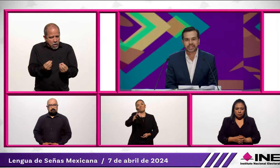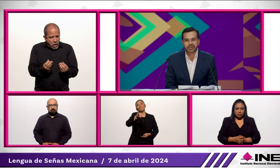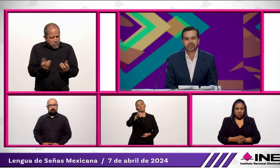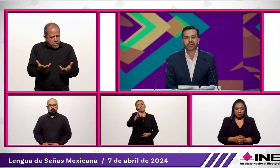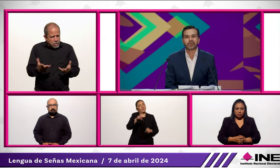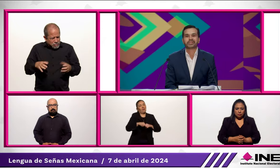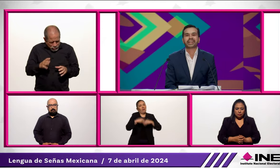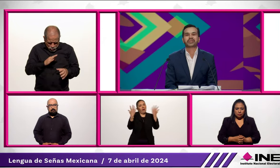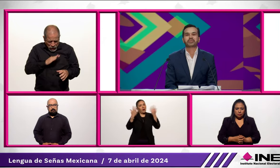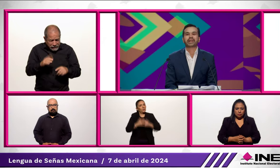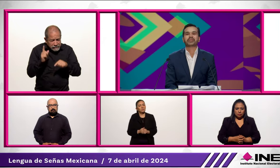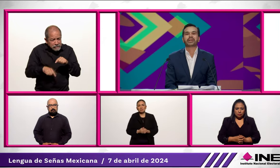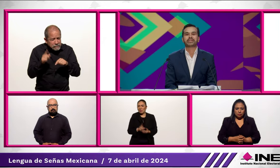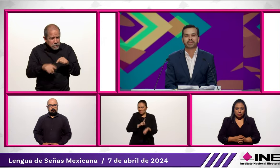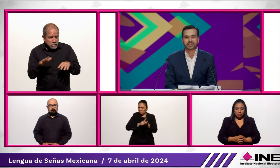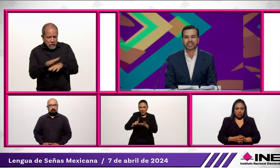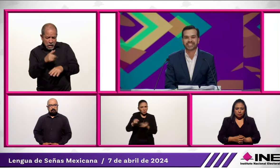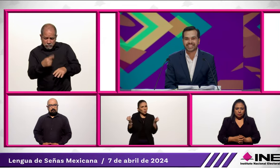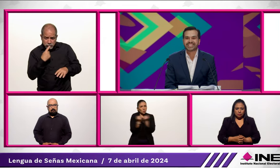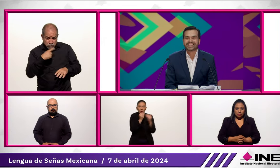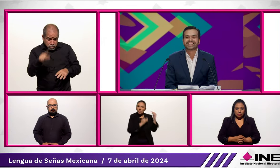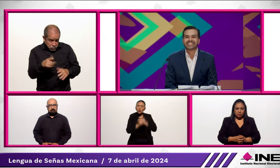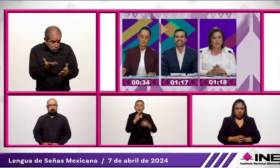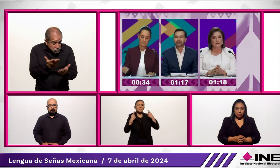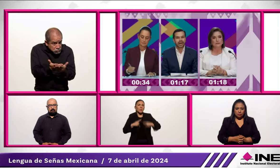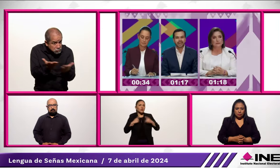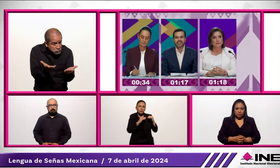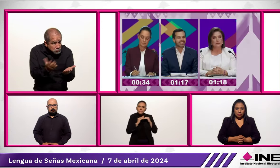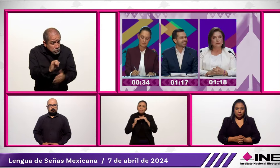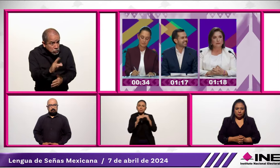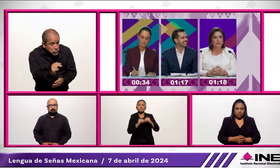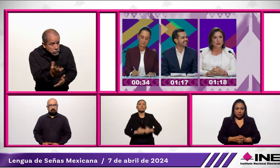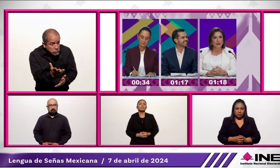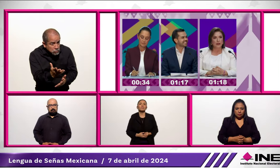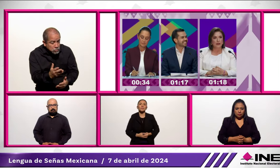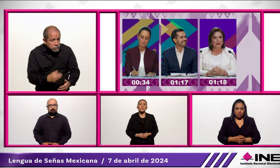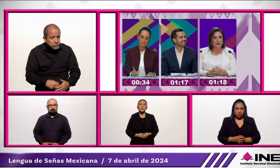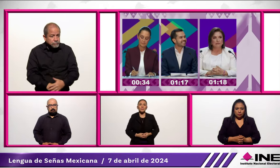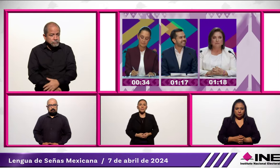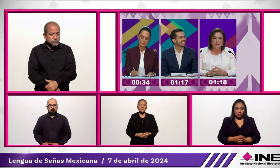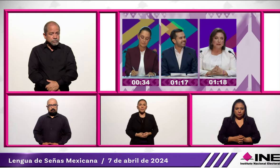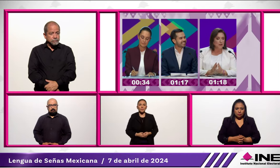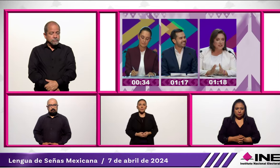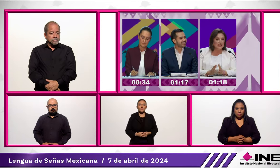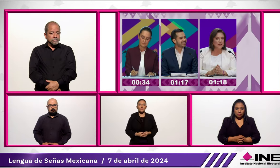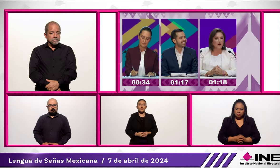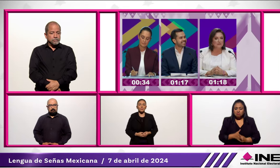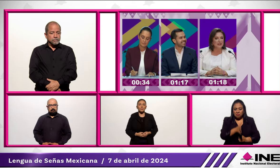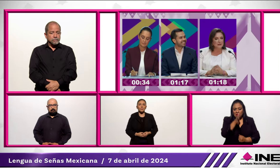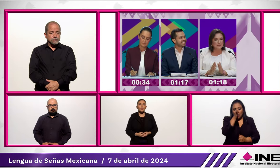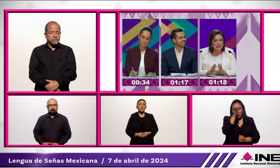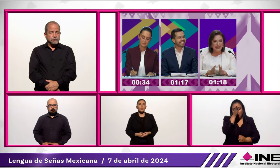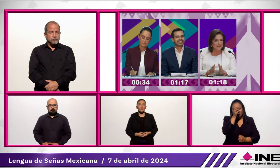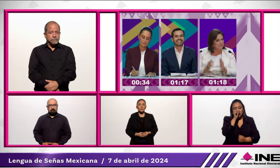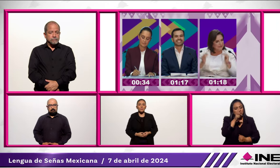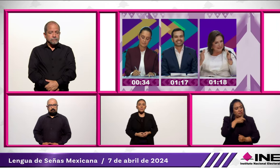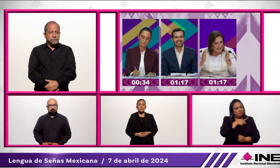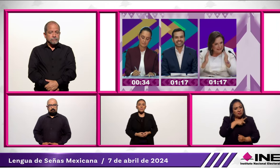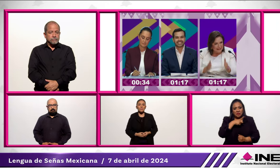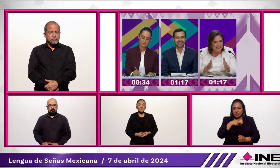por supuesto. Todos los derechos para todas las personas. Candidata Xochitl Gálvez. Coincido, tenemos